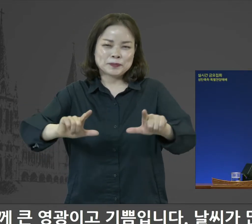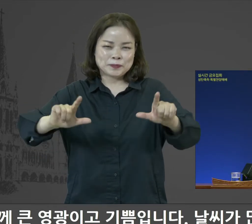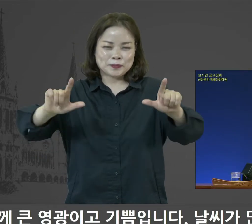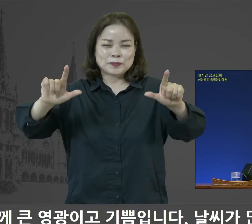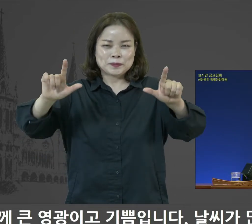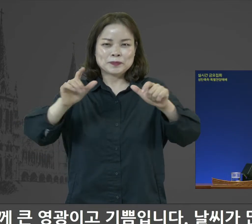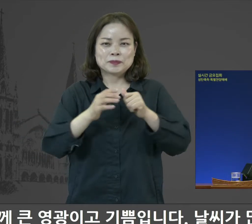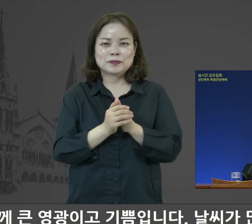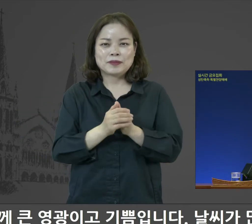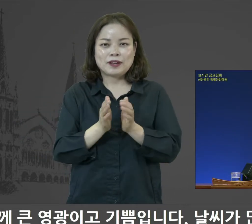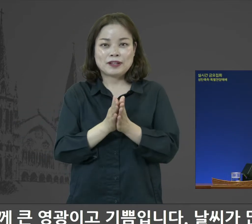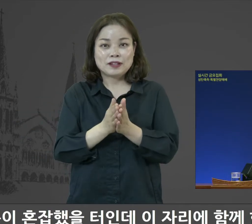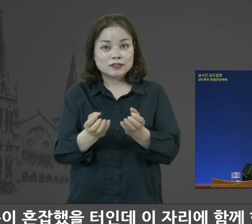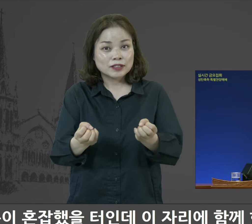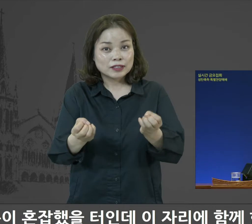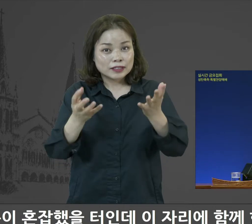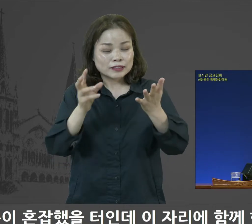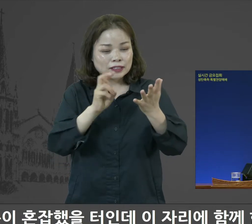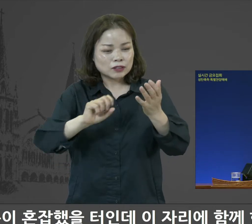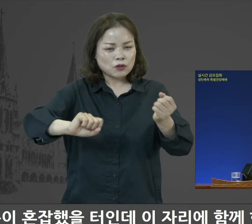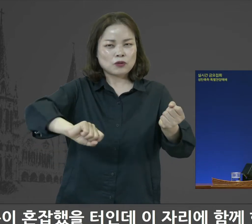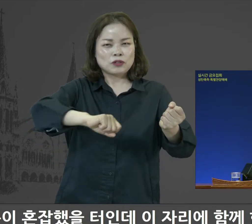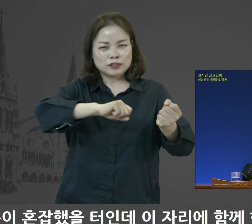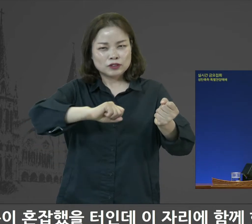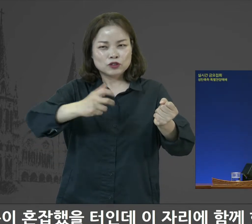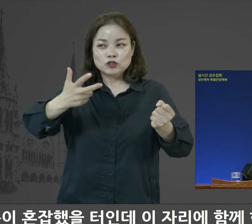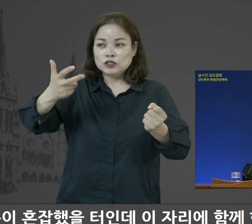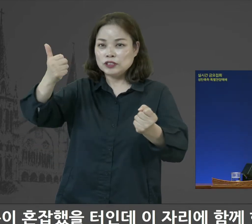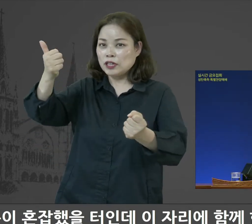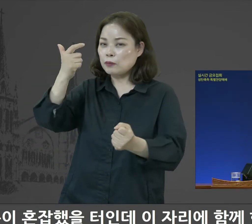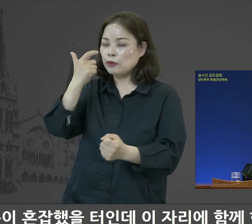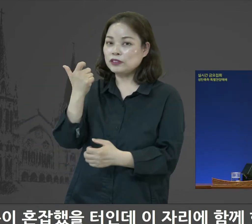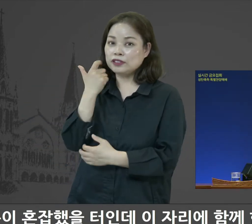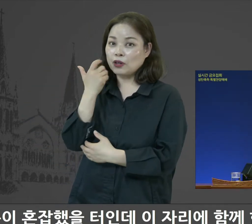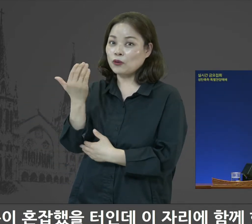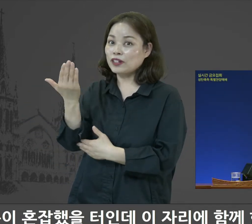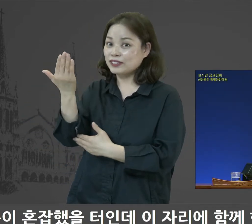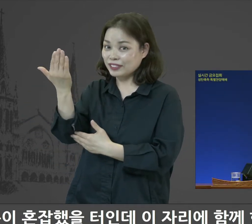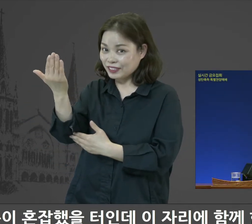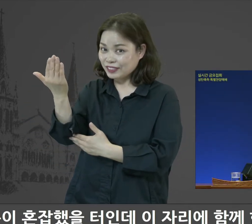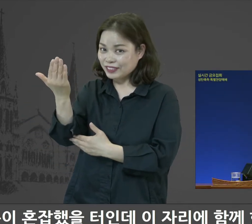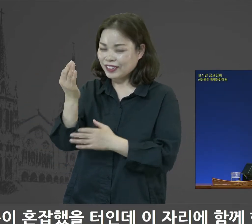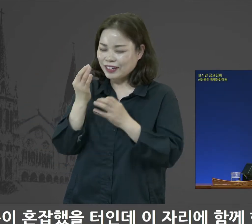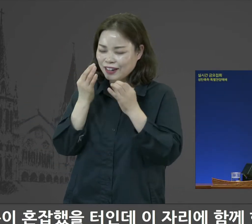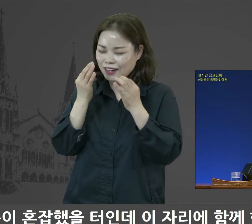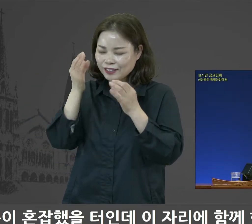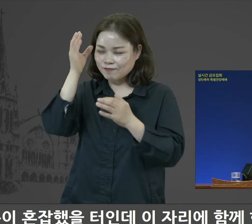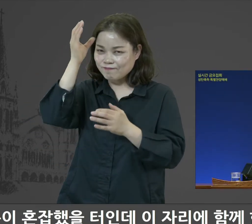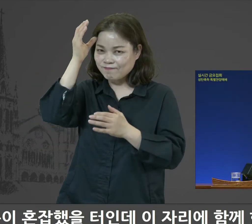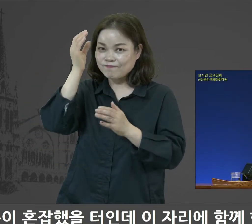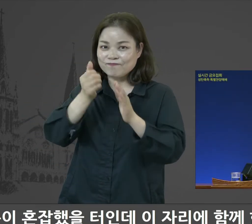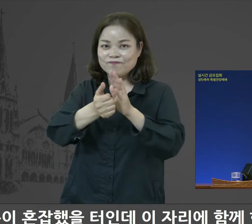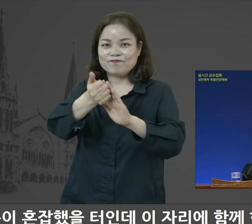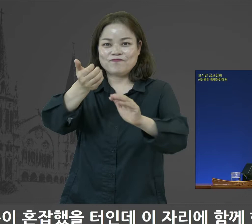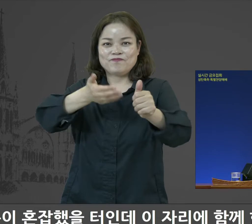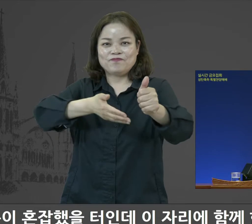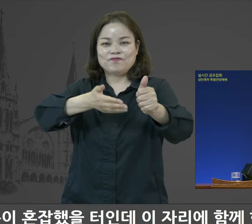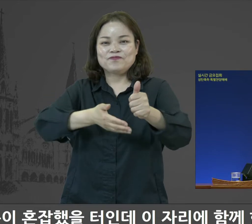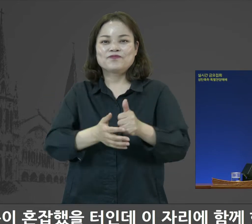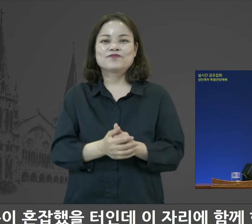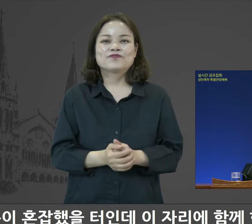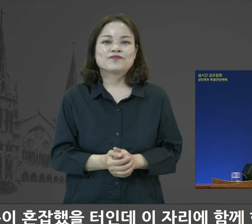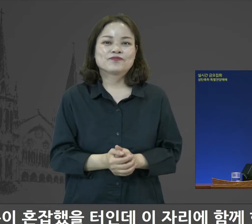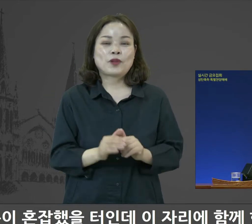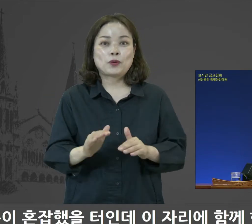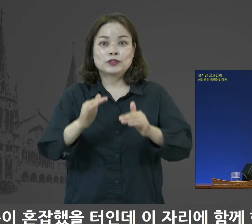되고 할렐루야 찬양대 오케스트라 주님 앞에 멋진 영광 올려드릴 수 있기를 간절히 기대하며 소망합니다.